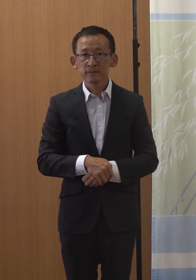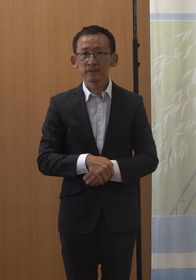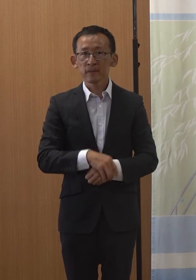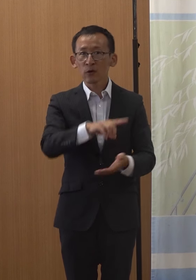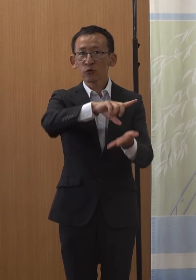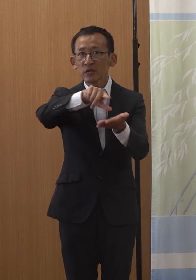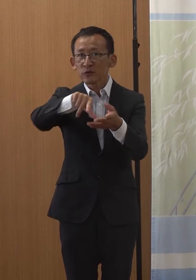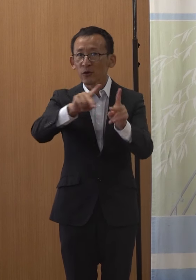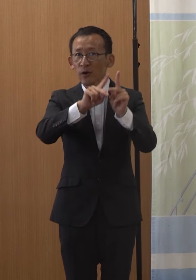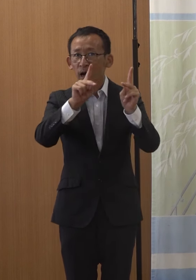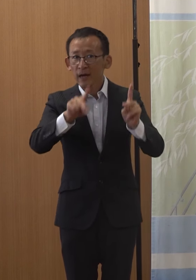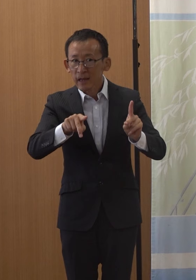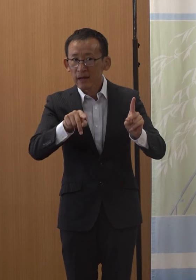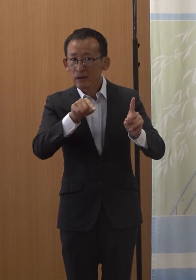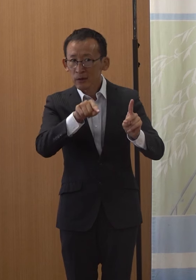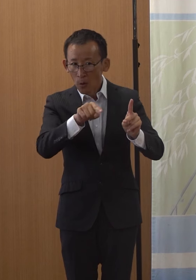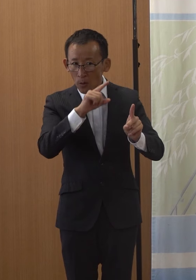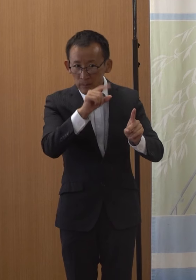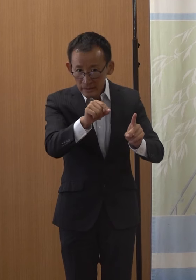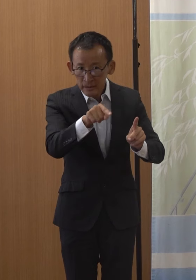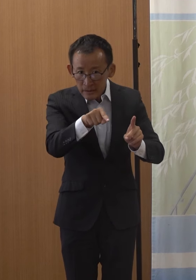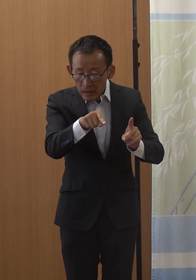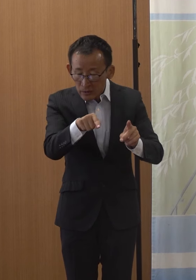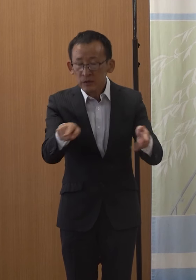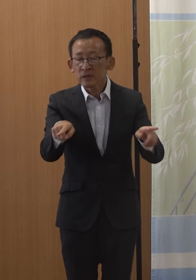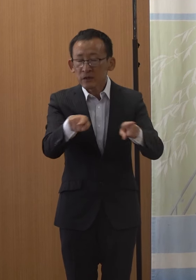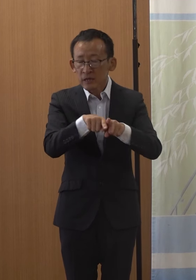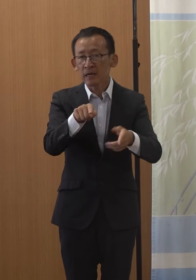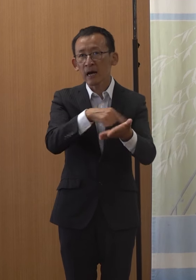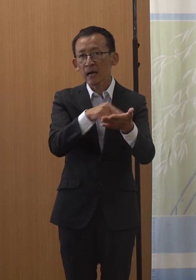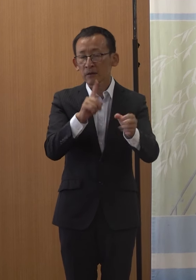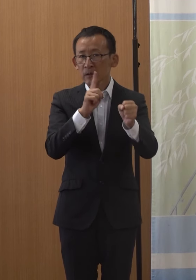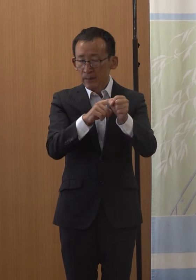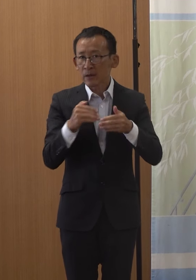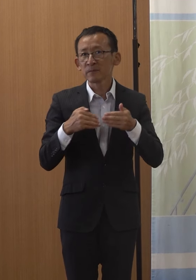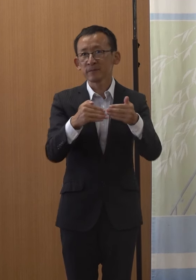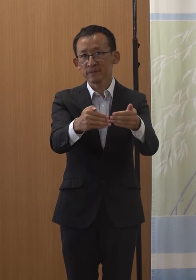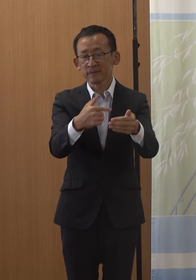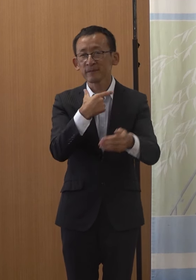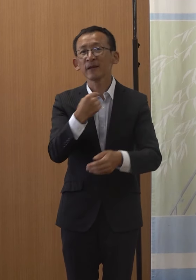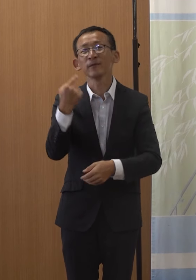共有や解決に、向けて取り組んでまいりたいと存じます。